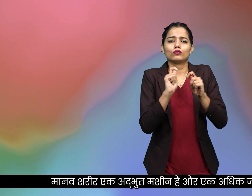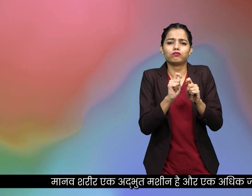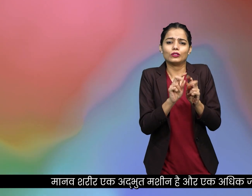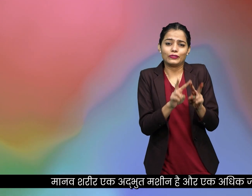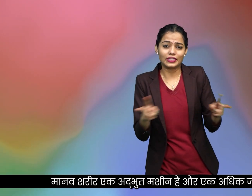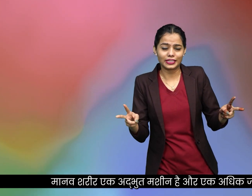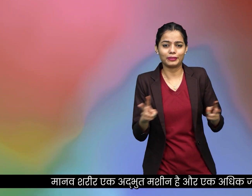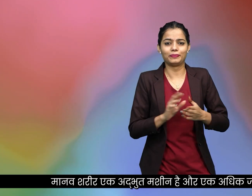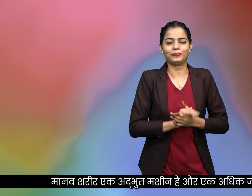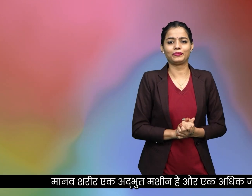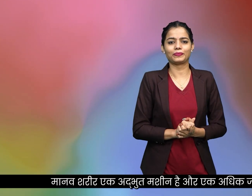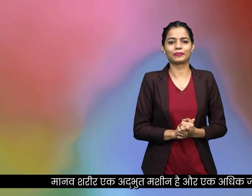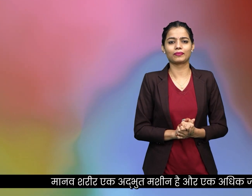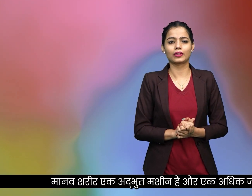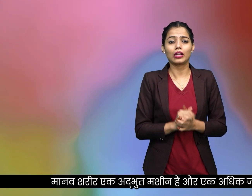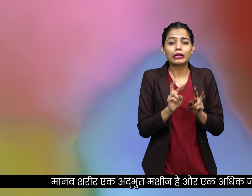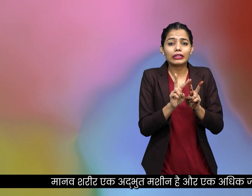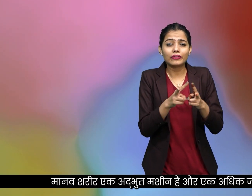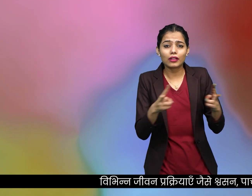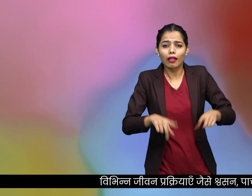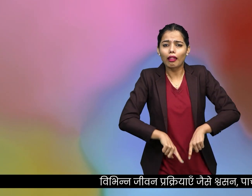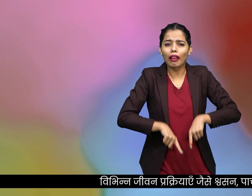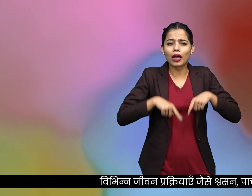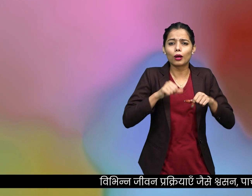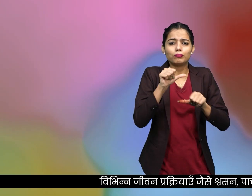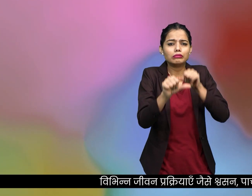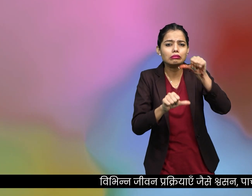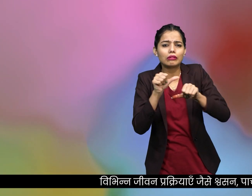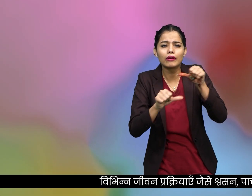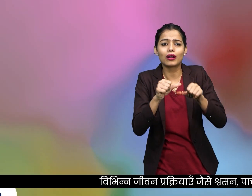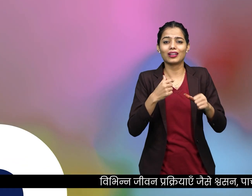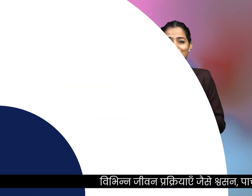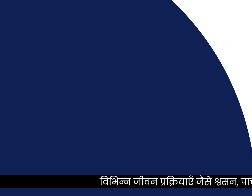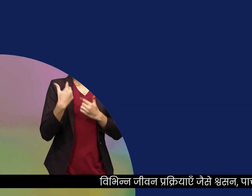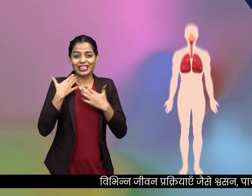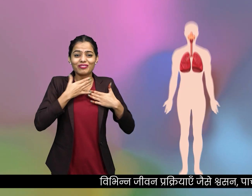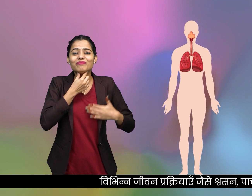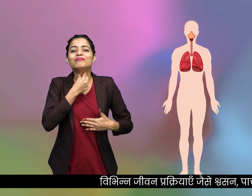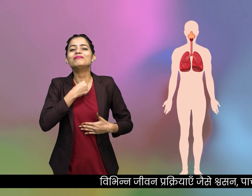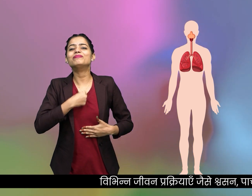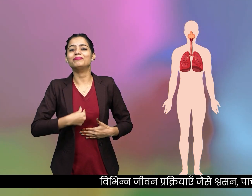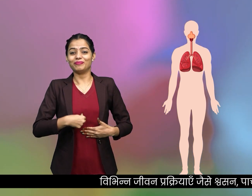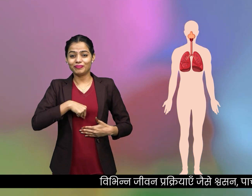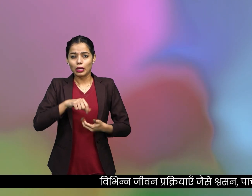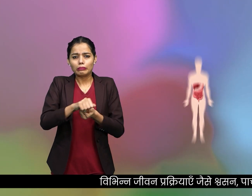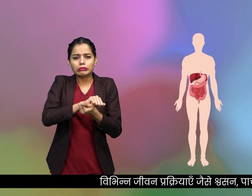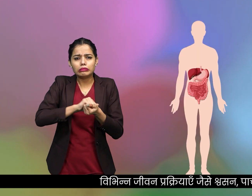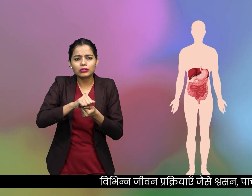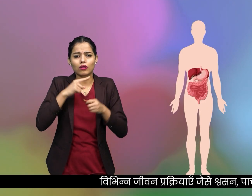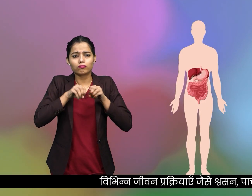अधिक जटिल संरचना है। विभिन्न जीवन प्रक्रियाएं जैसे श्वसन,